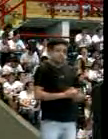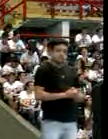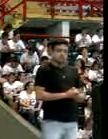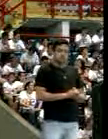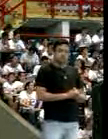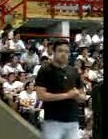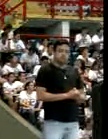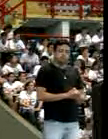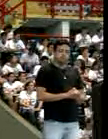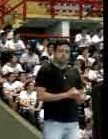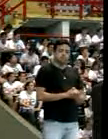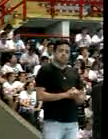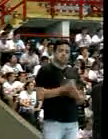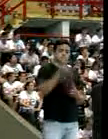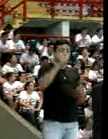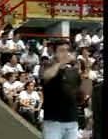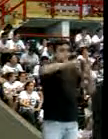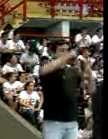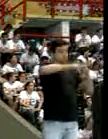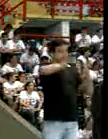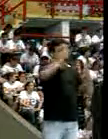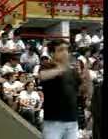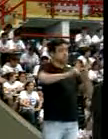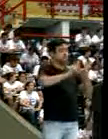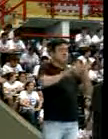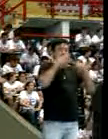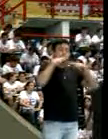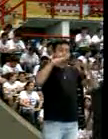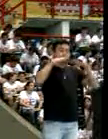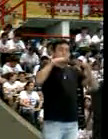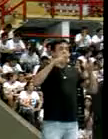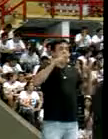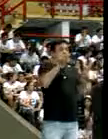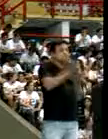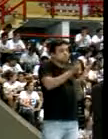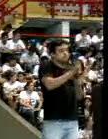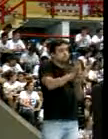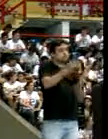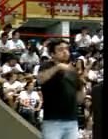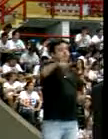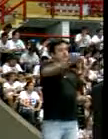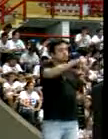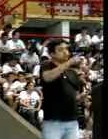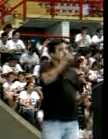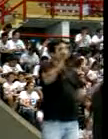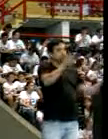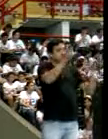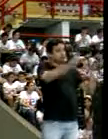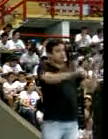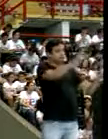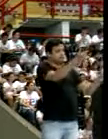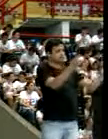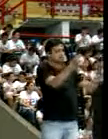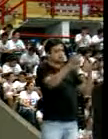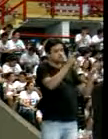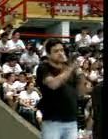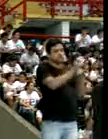Olha aí, outro problema ambiental que todo dia vocês estão ouvindo na